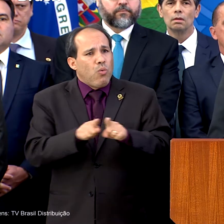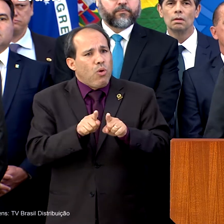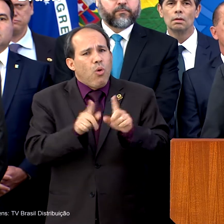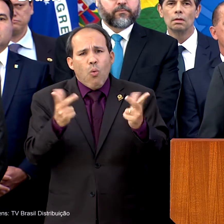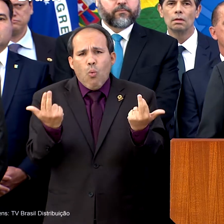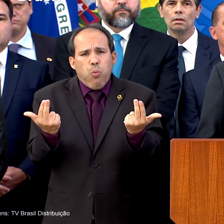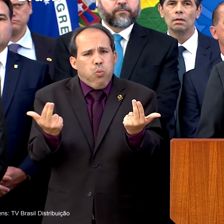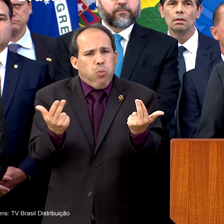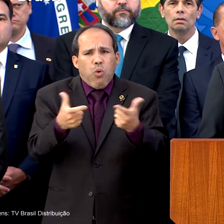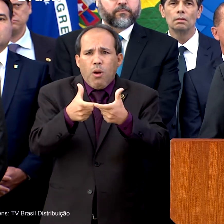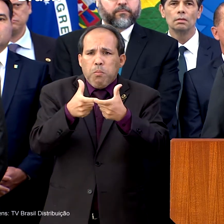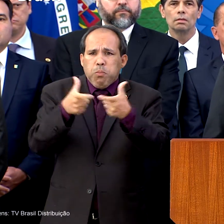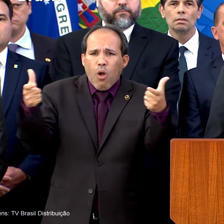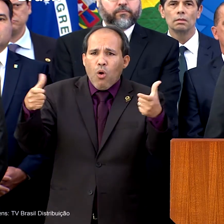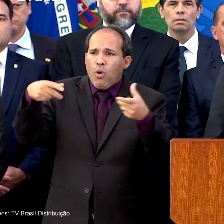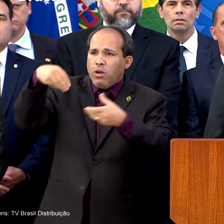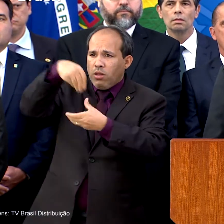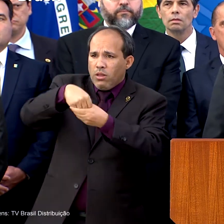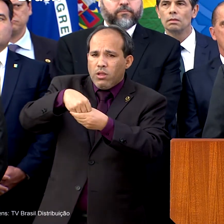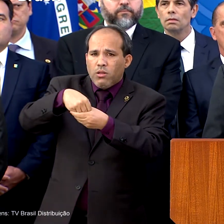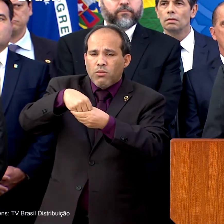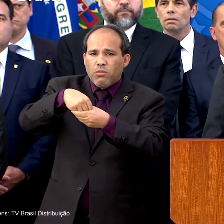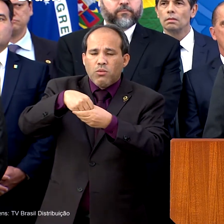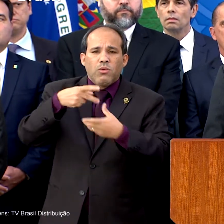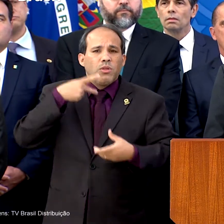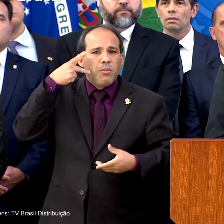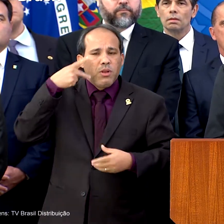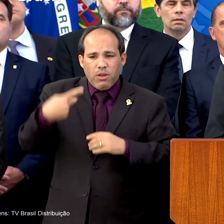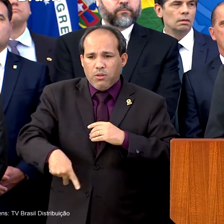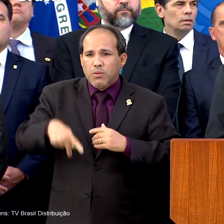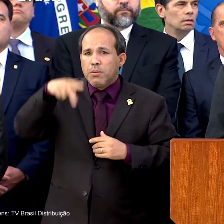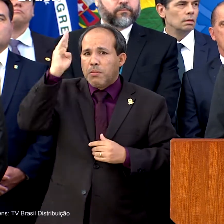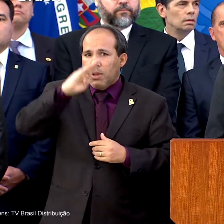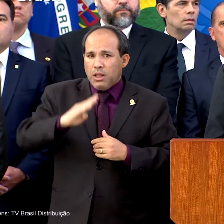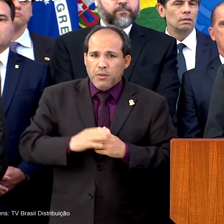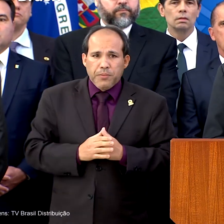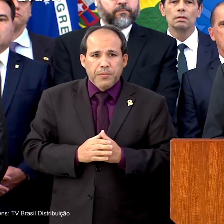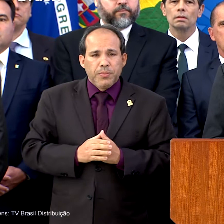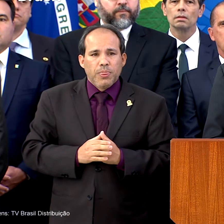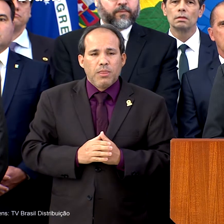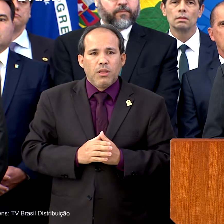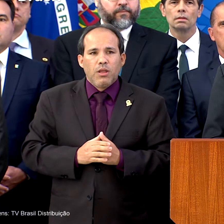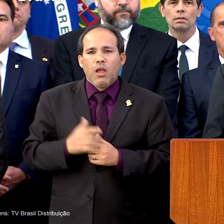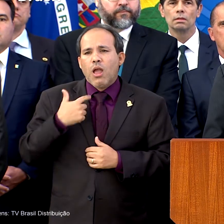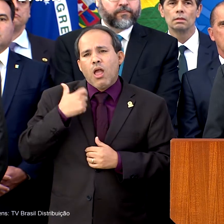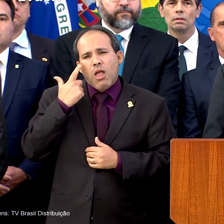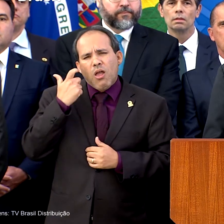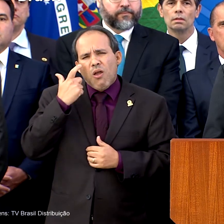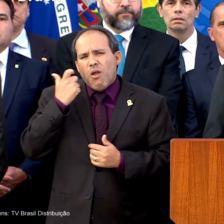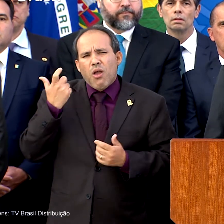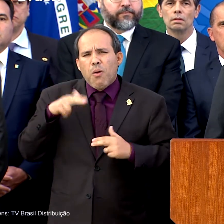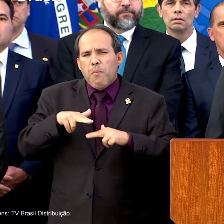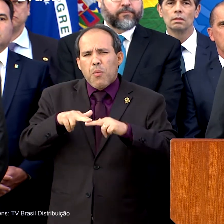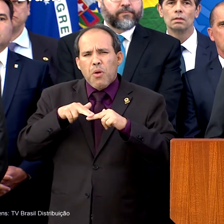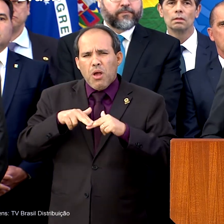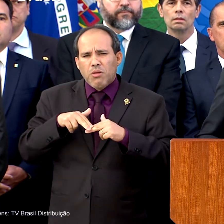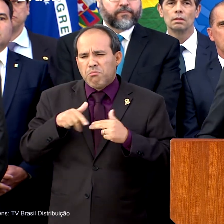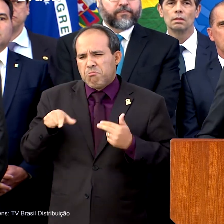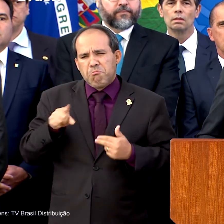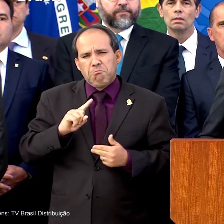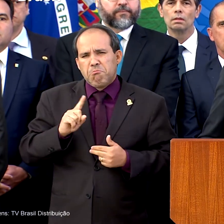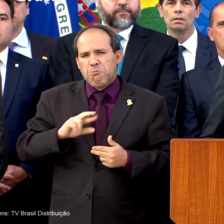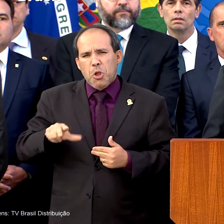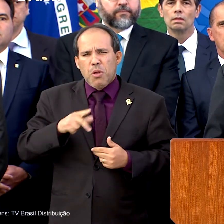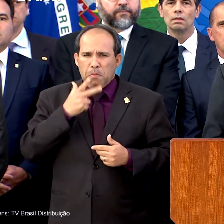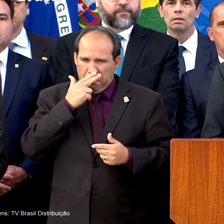maioria a questão do parlamento brasileiro eu não vou dizer que chorei porque estaria mentindo